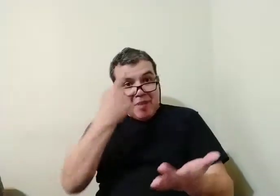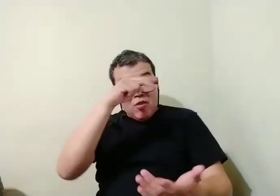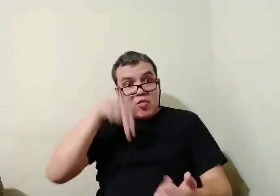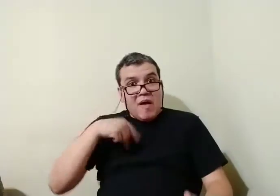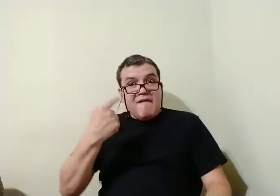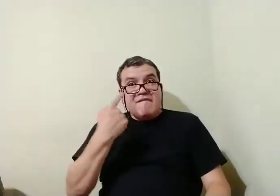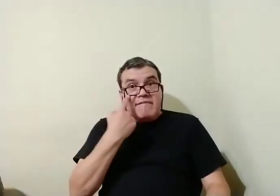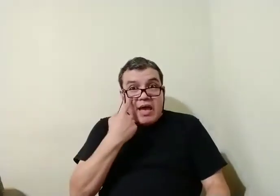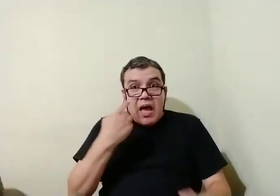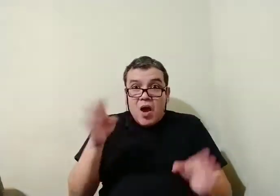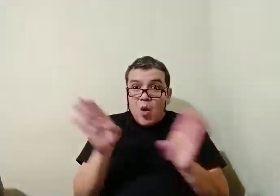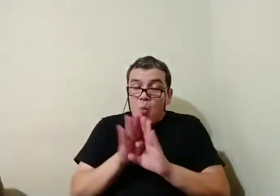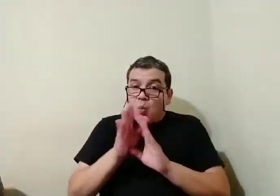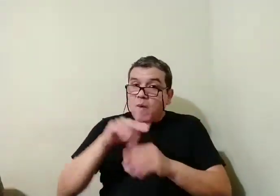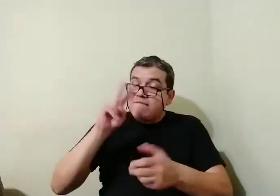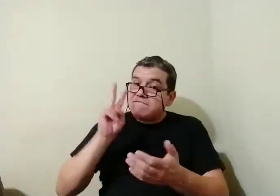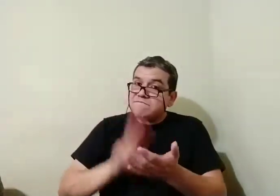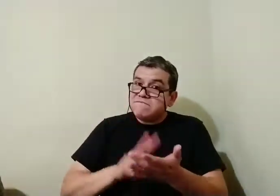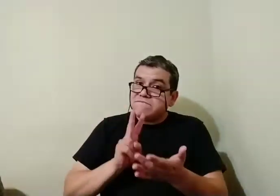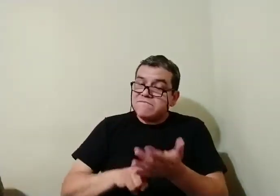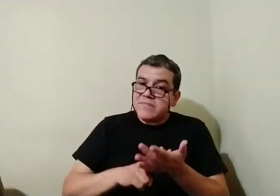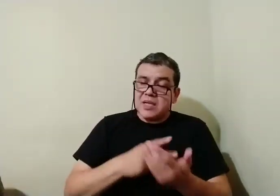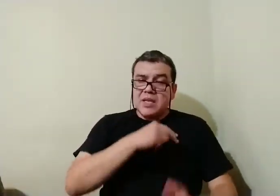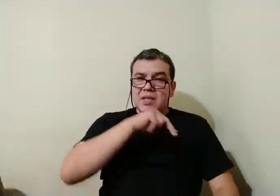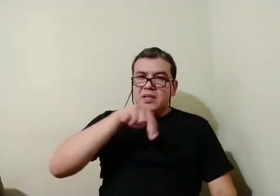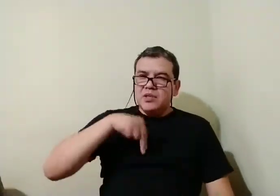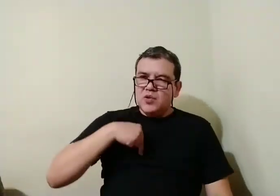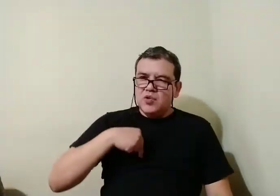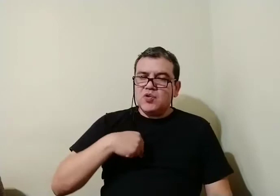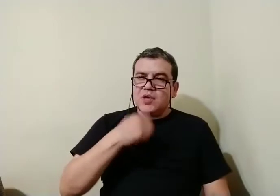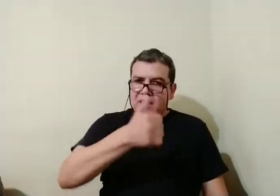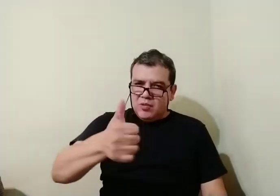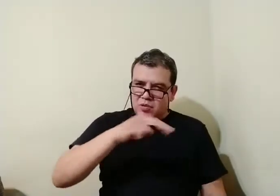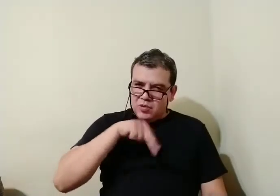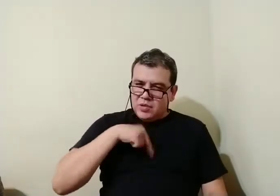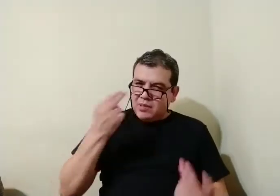principal debe ser la testificación.